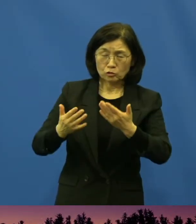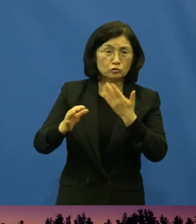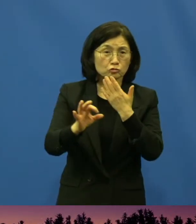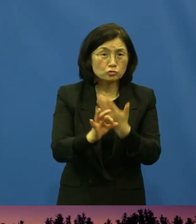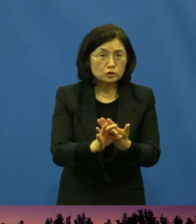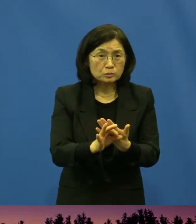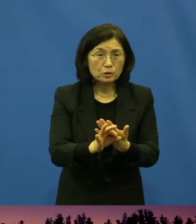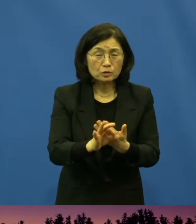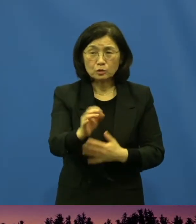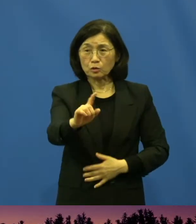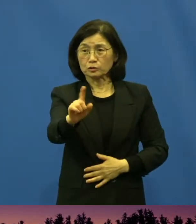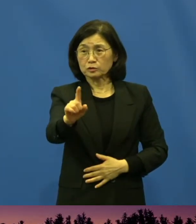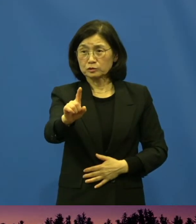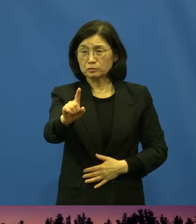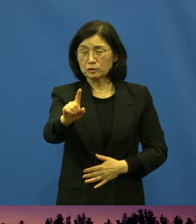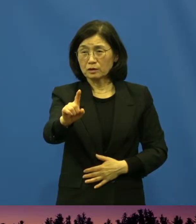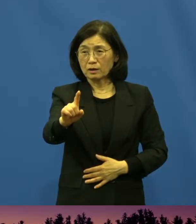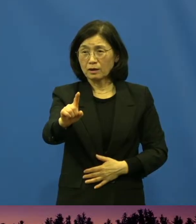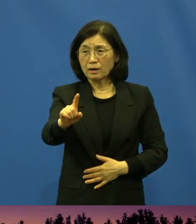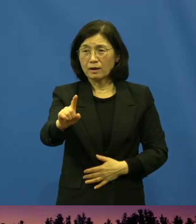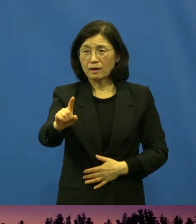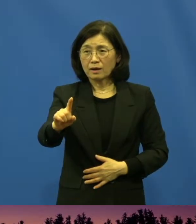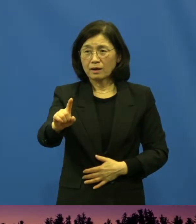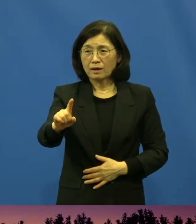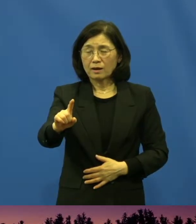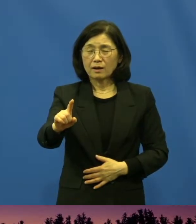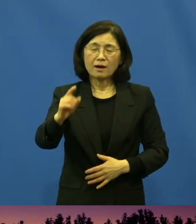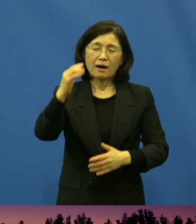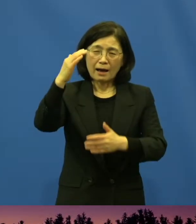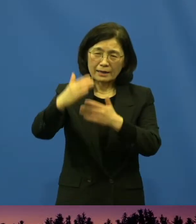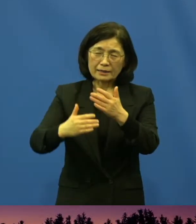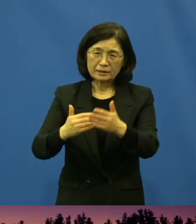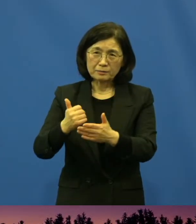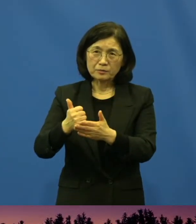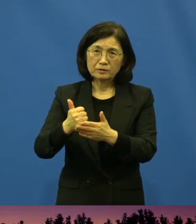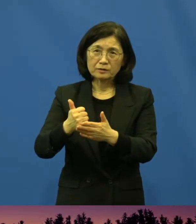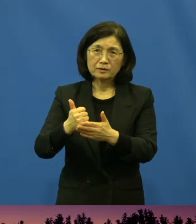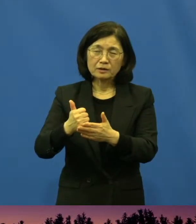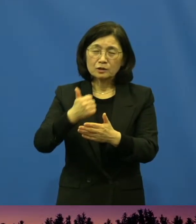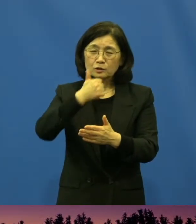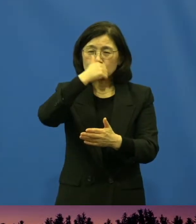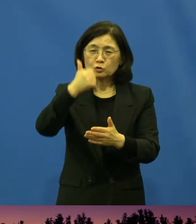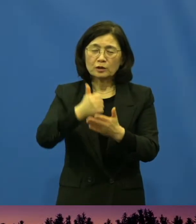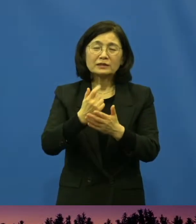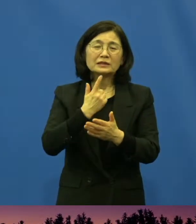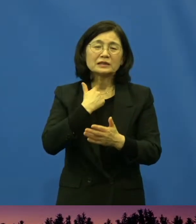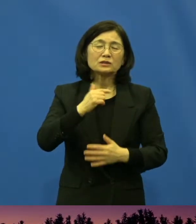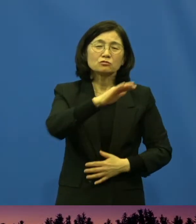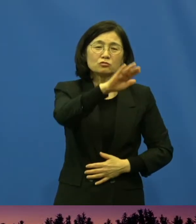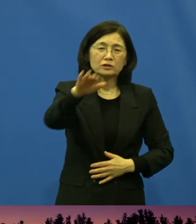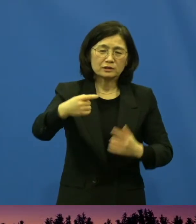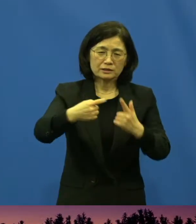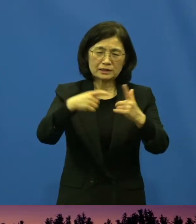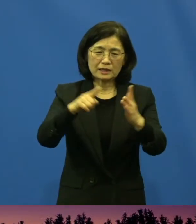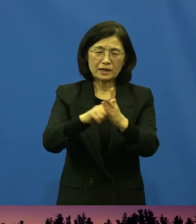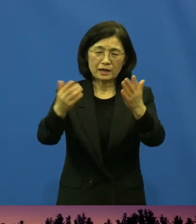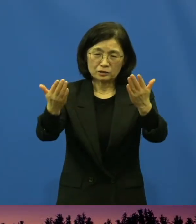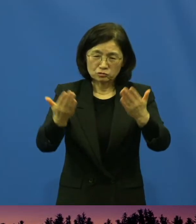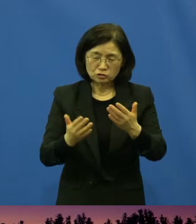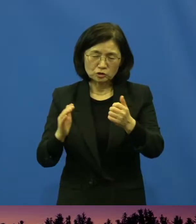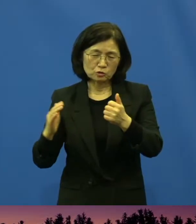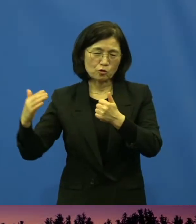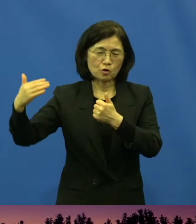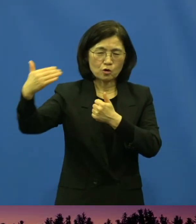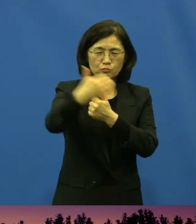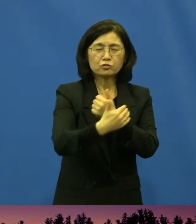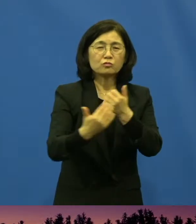용서하시고 기다려주시고 참아주시고 품어주시고 이해해주시고, 내가 너가 죄를 짓지